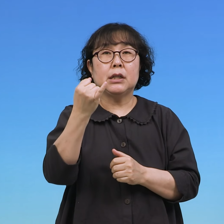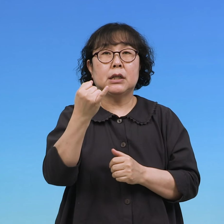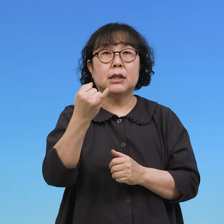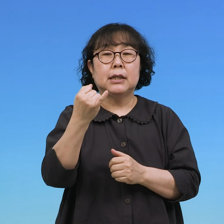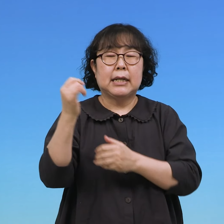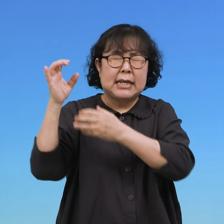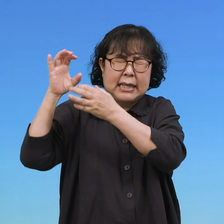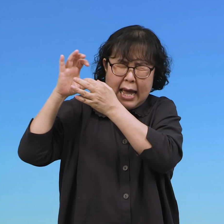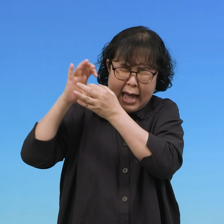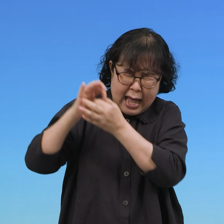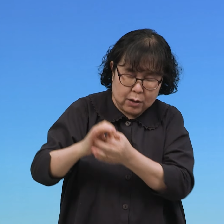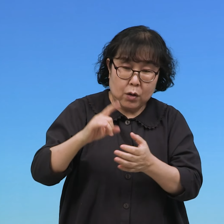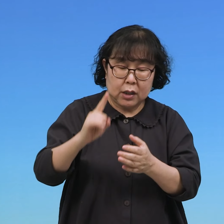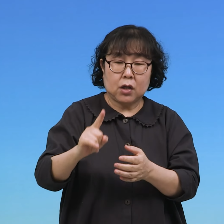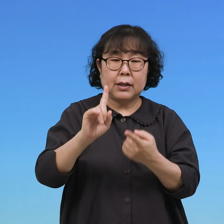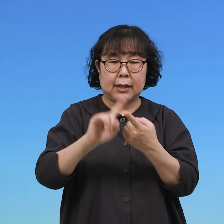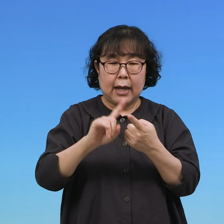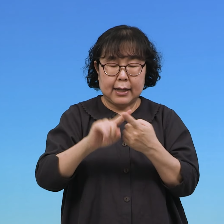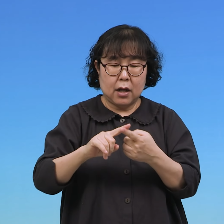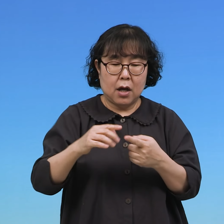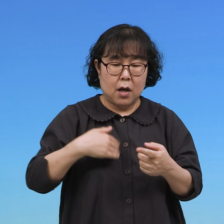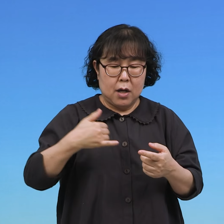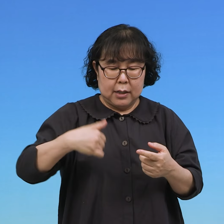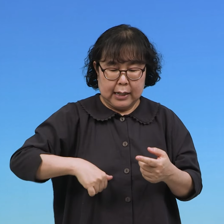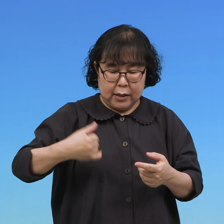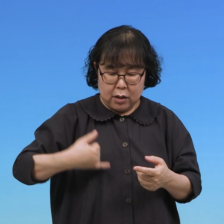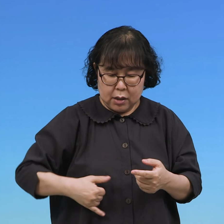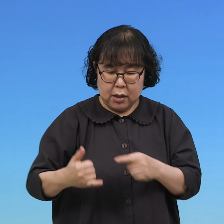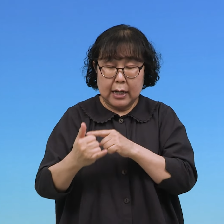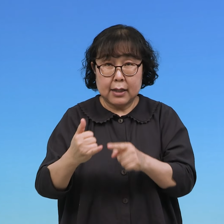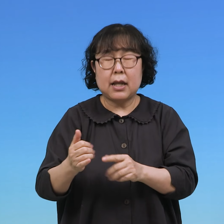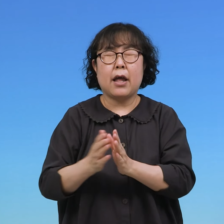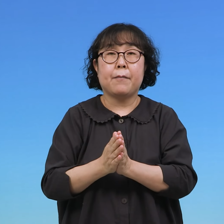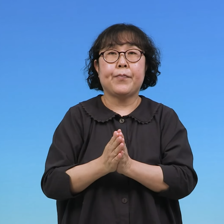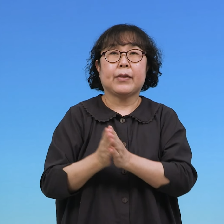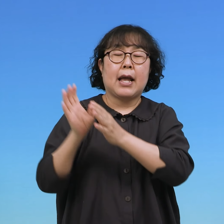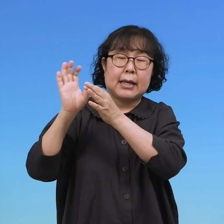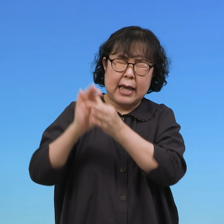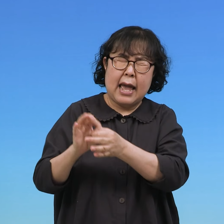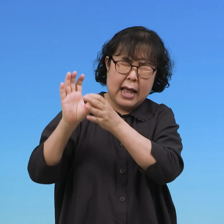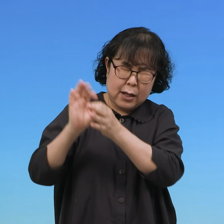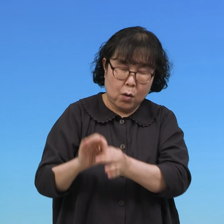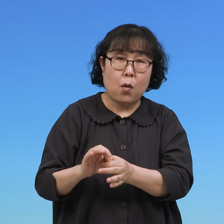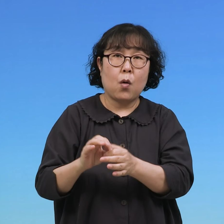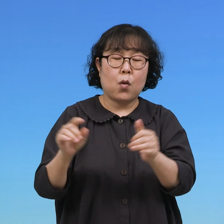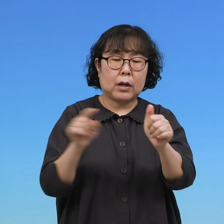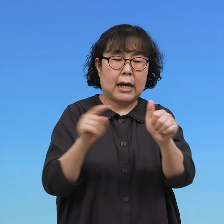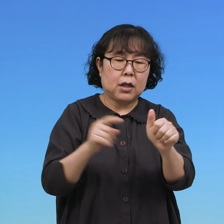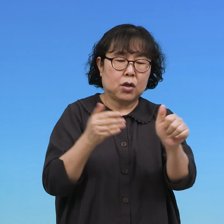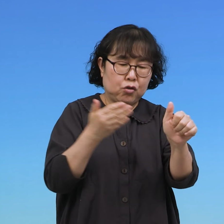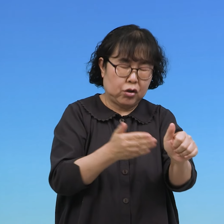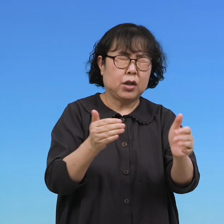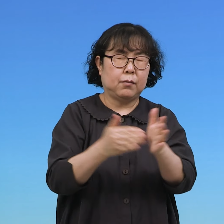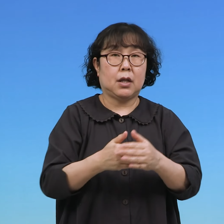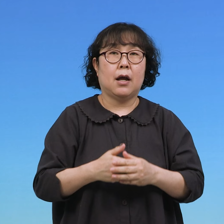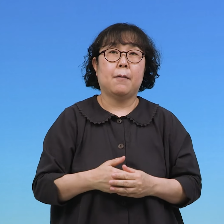어머니는 끊임없이 그 사실을 저희들에게, 자녀들에게 계속, 지금 생각하면요, 이게